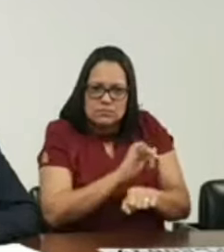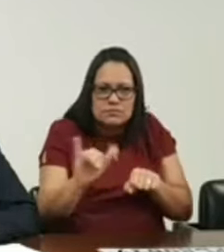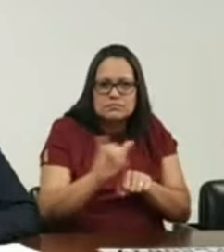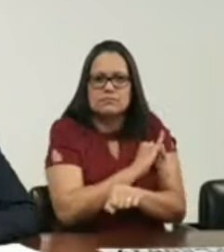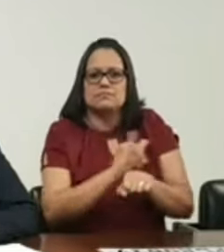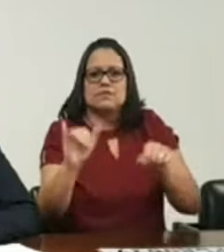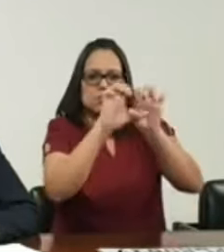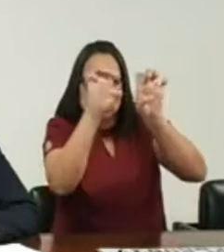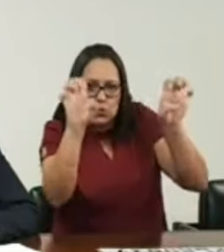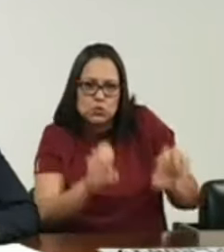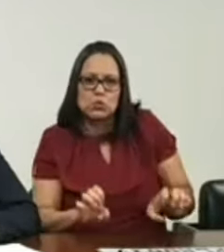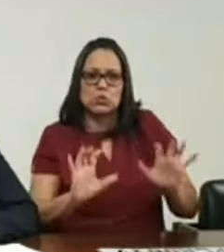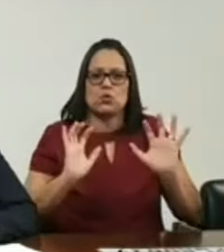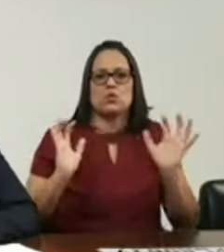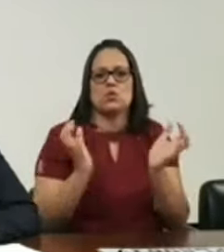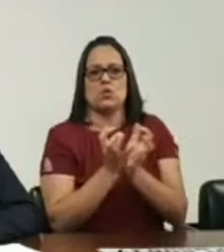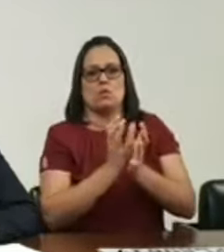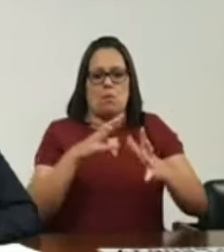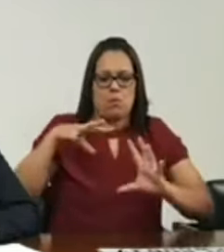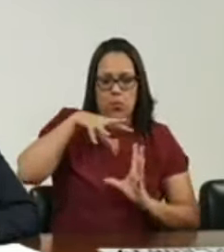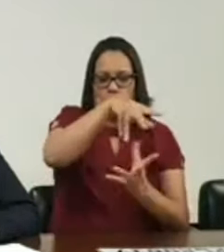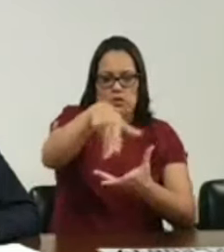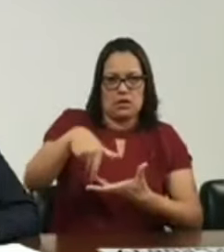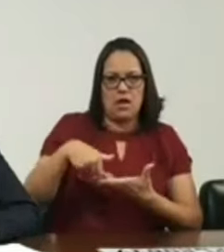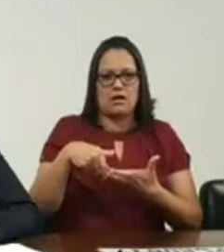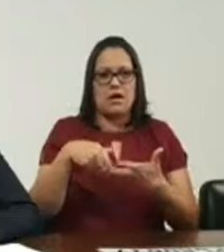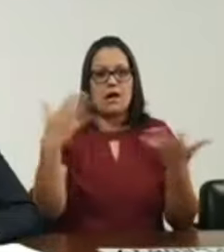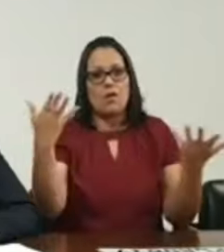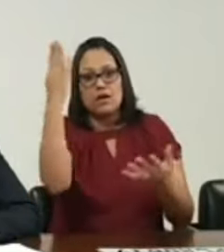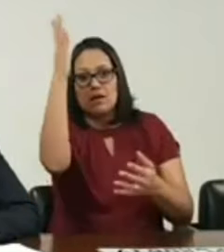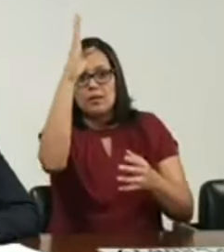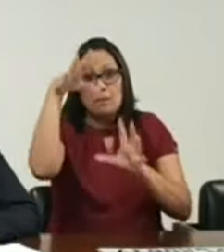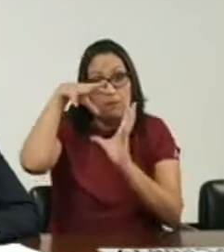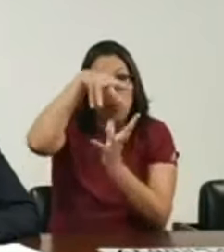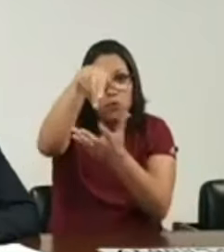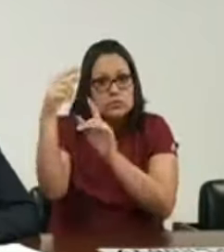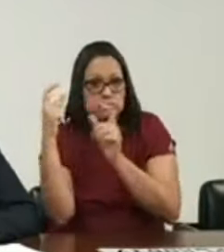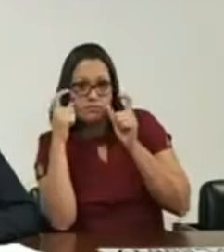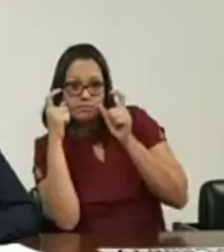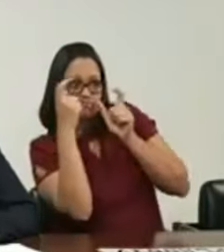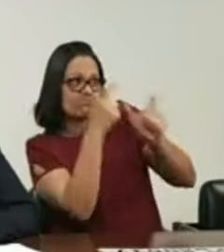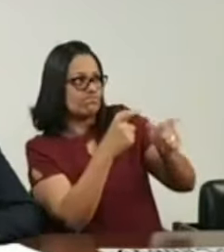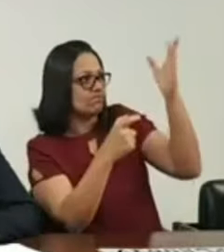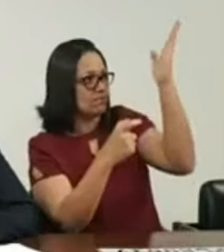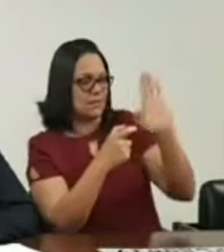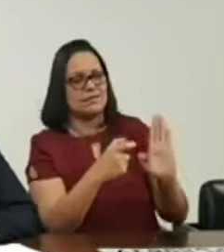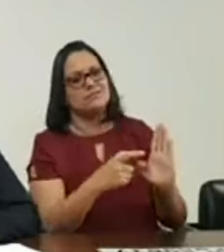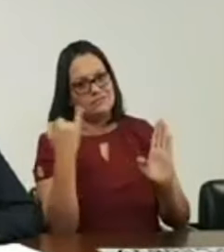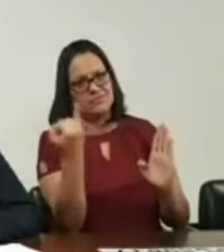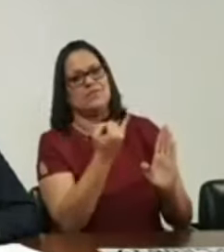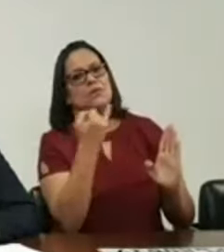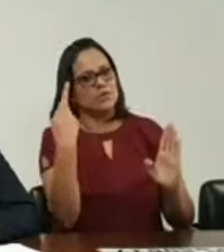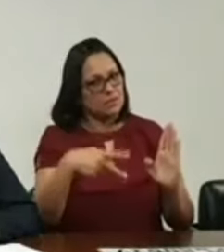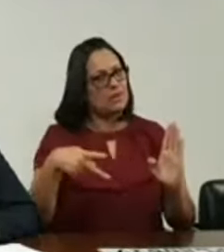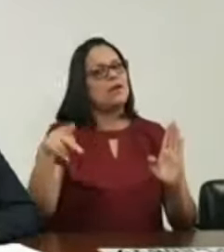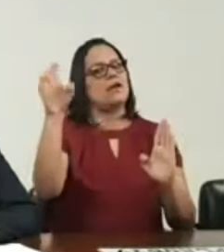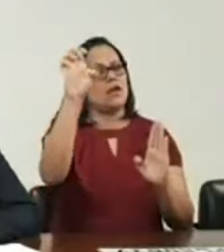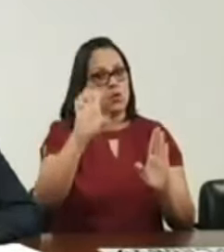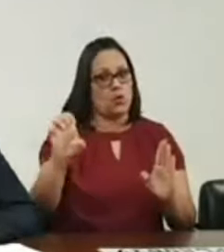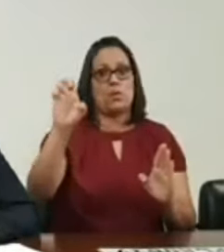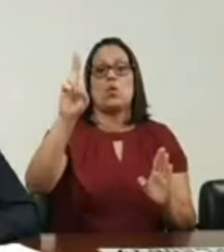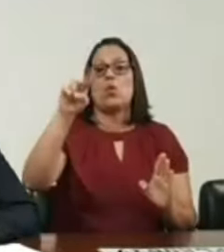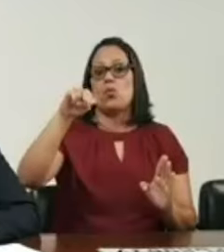globais de valor. Né? O Brasil se torna muito mais atraente, isso acho que é fundamental, como parceiro negociador, não só da União Europeia, mas